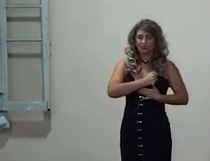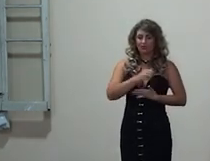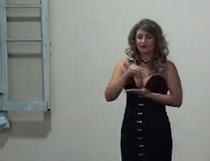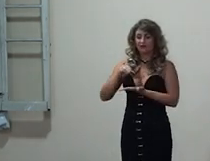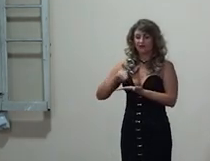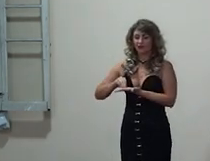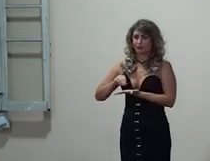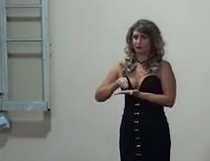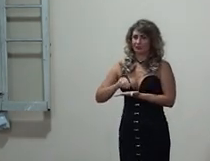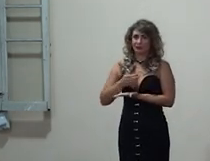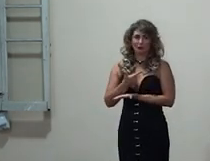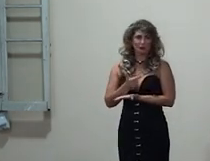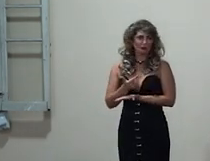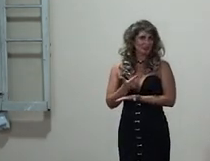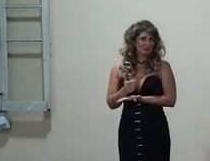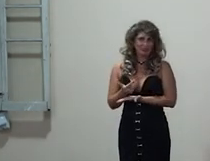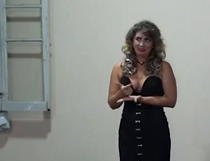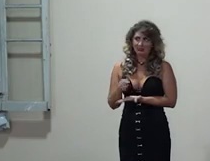falta.